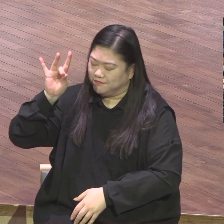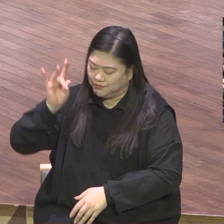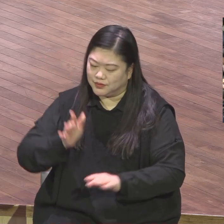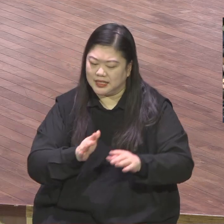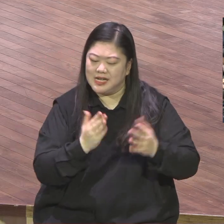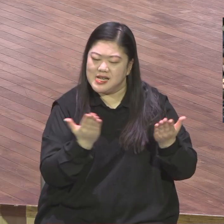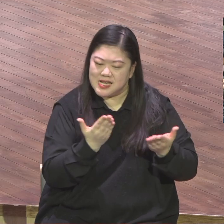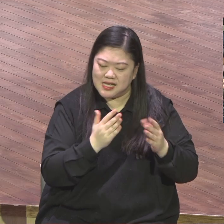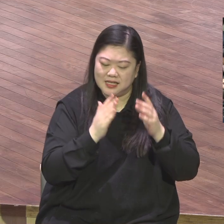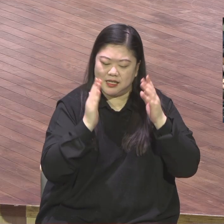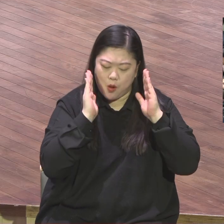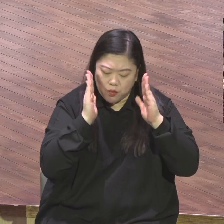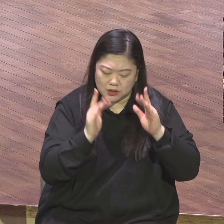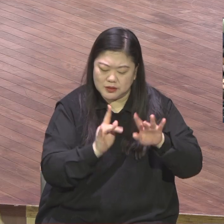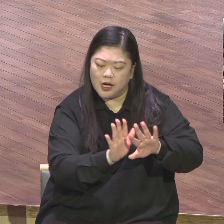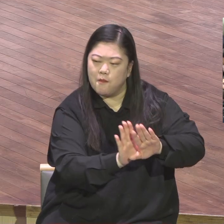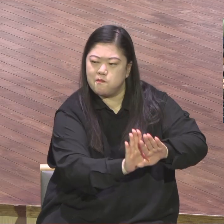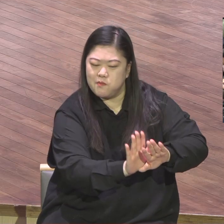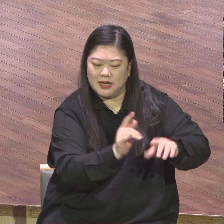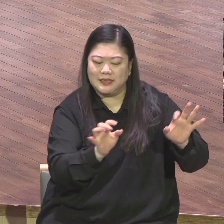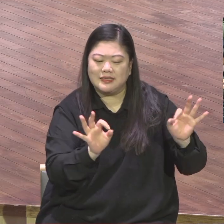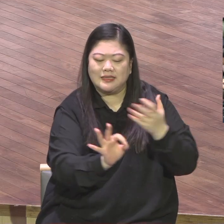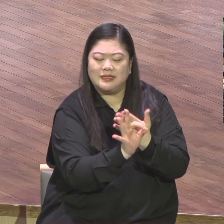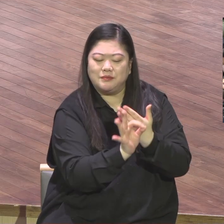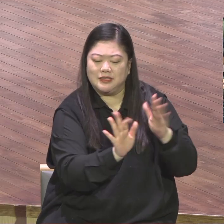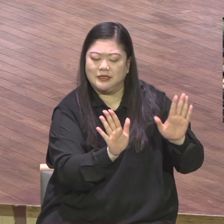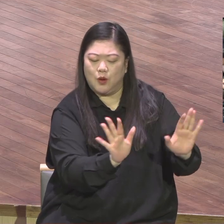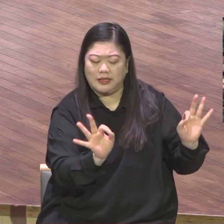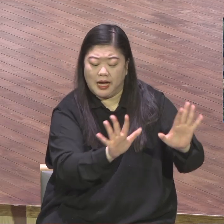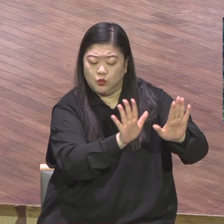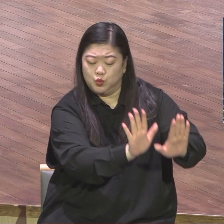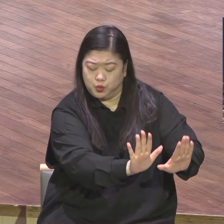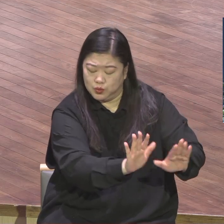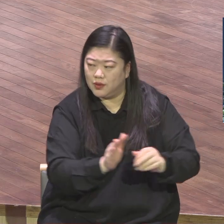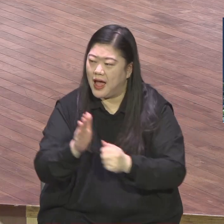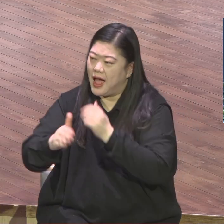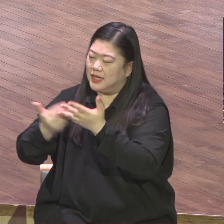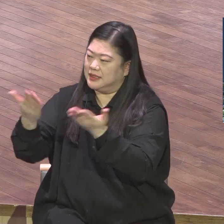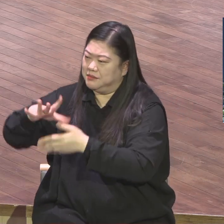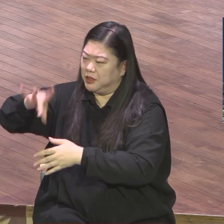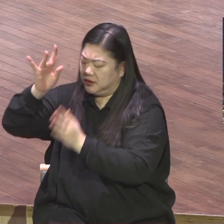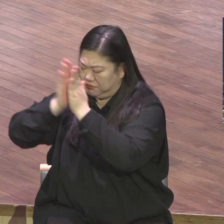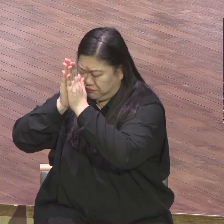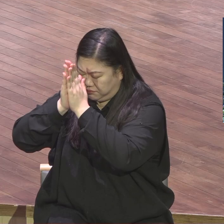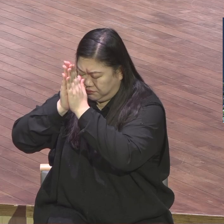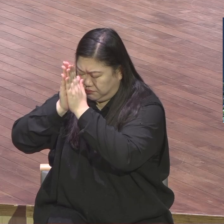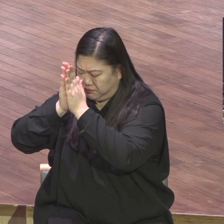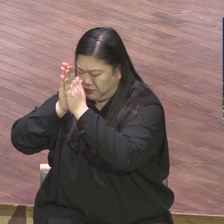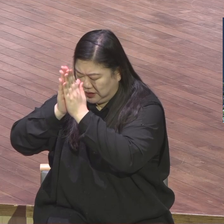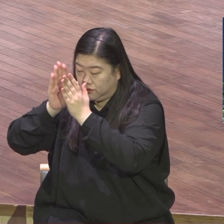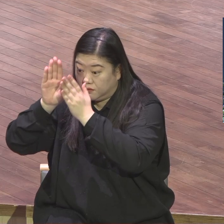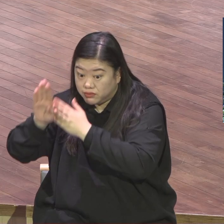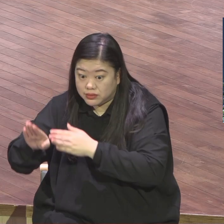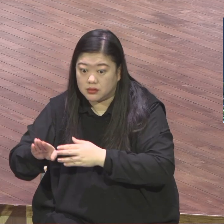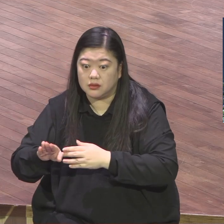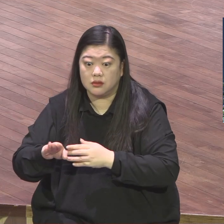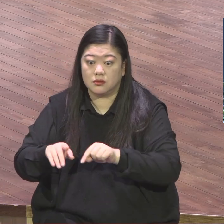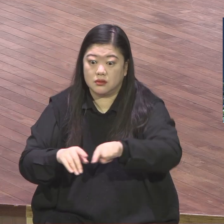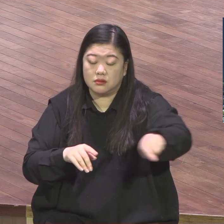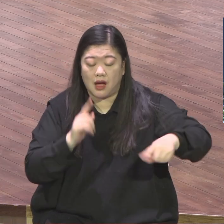하나님의 소원 가지버리면요 나머지 다 해결돼요 그거 아무리 여러분 머리 가지고 말로 해결해 해결 안